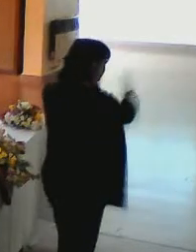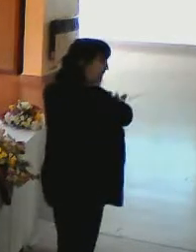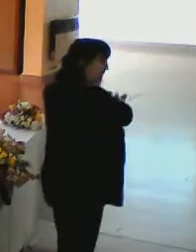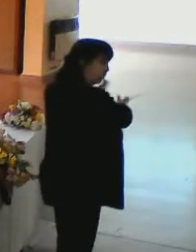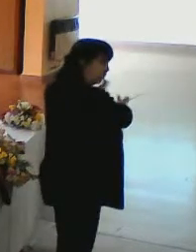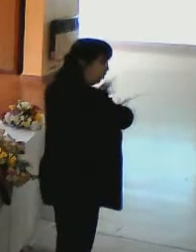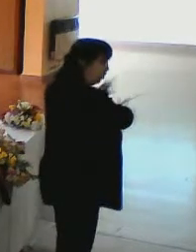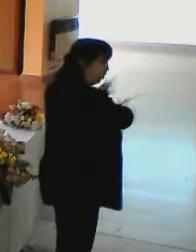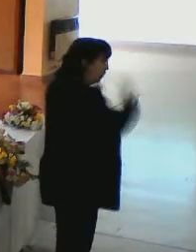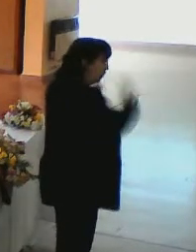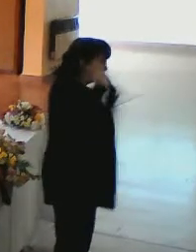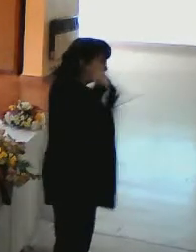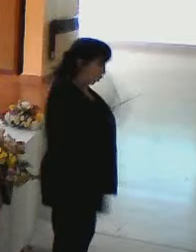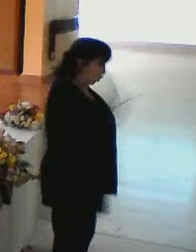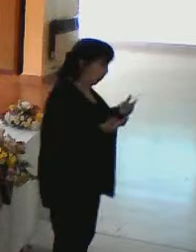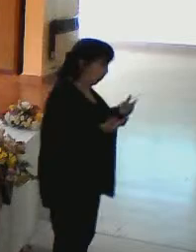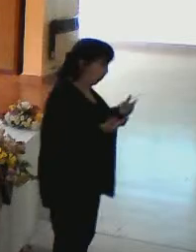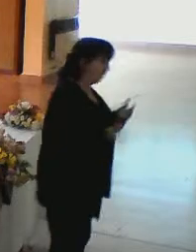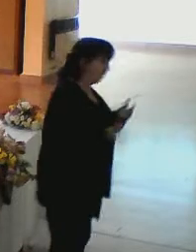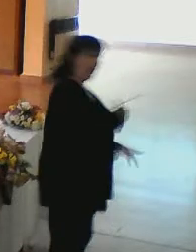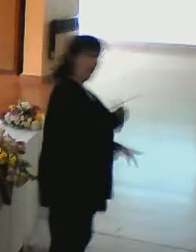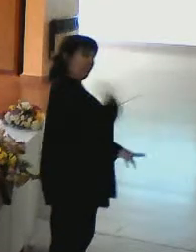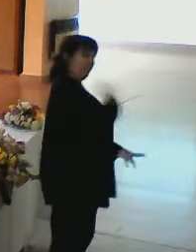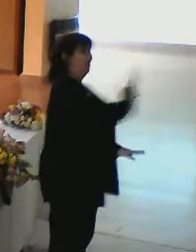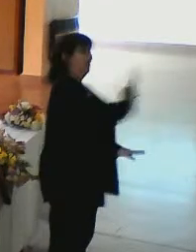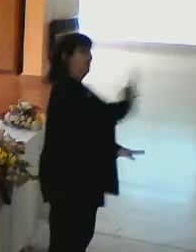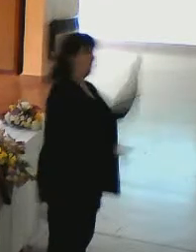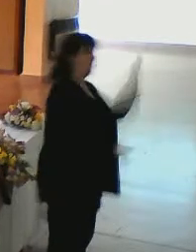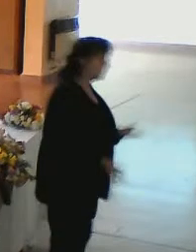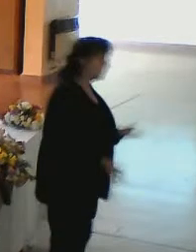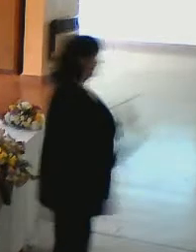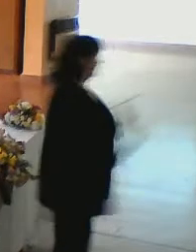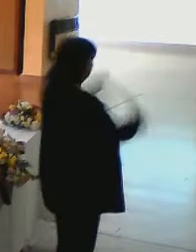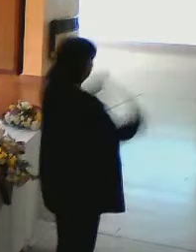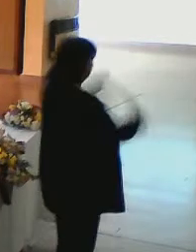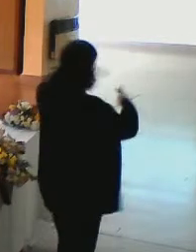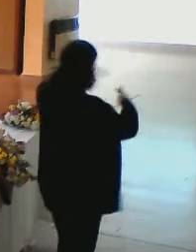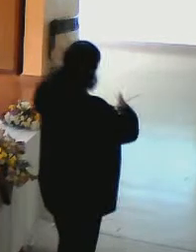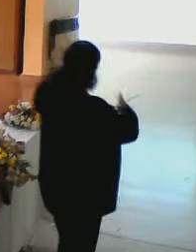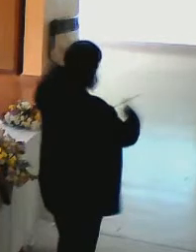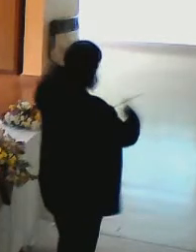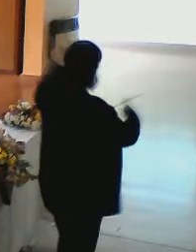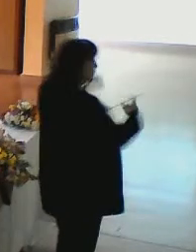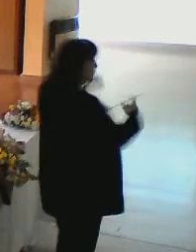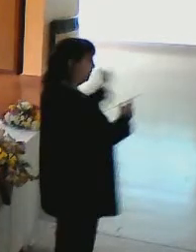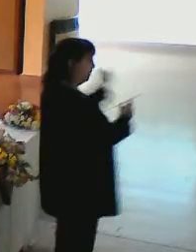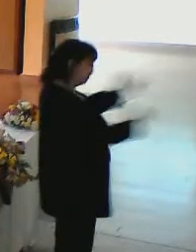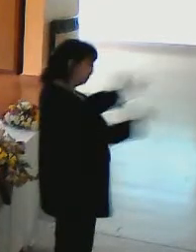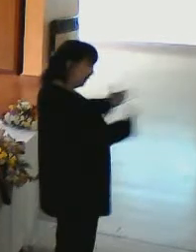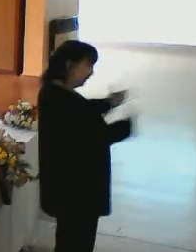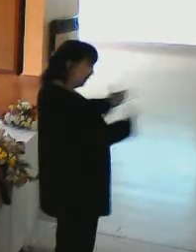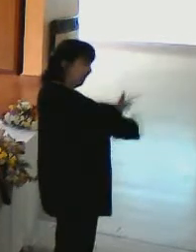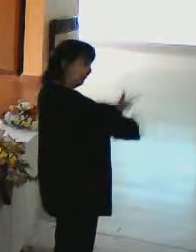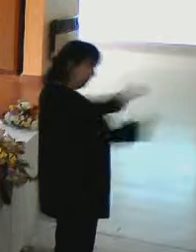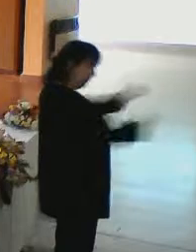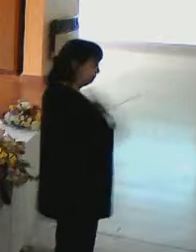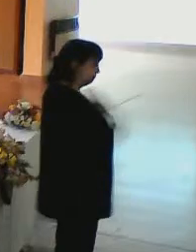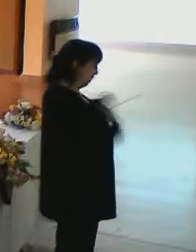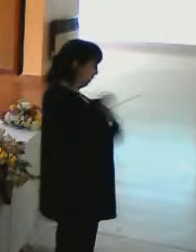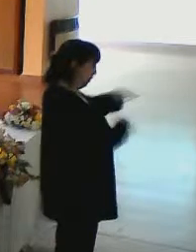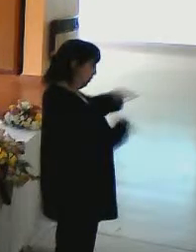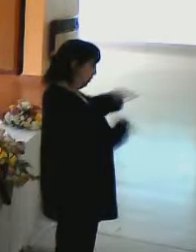una vez que hemos interrogado todas las áreas, realizamos un examen físico. Acá aparece la imagen de un